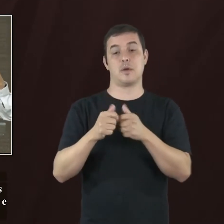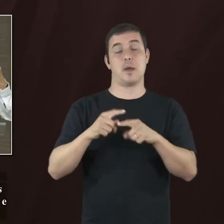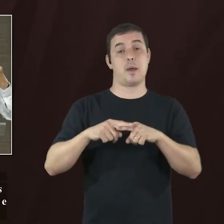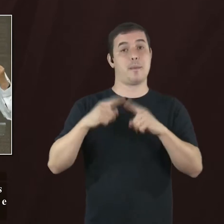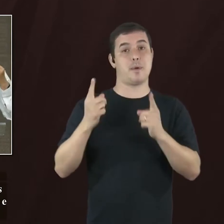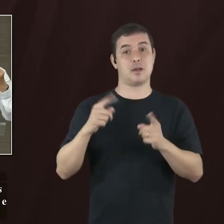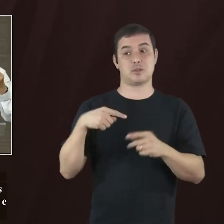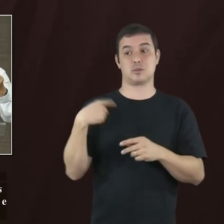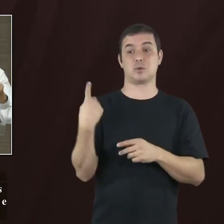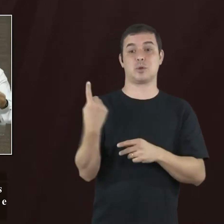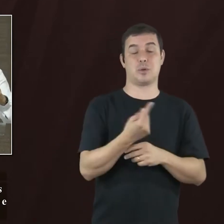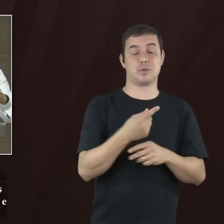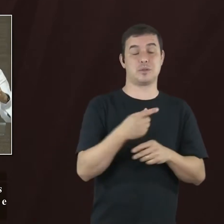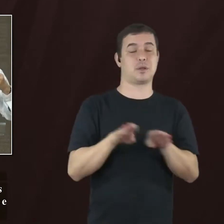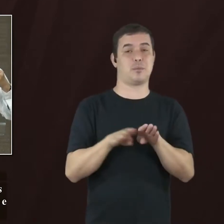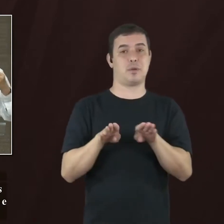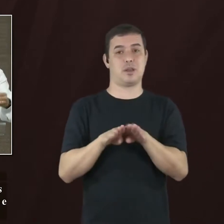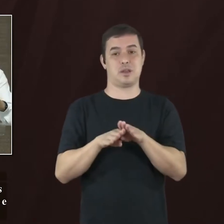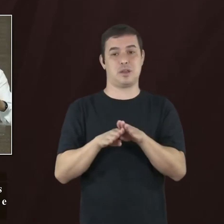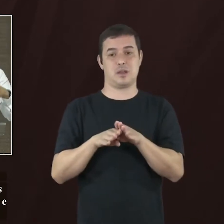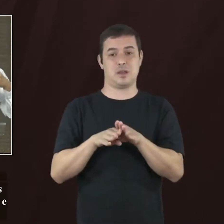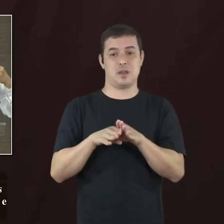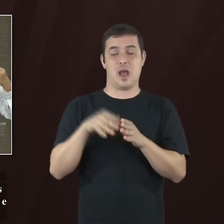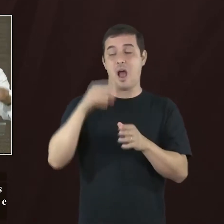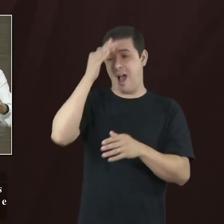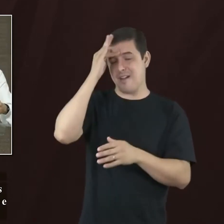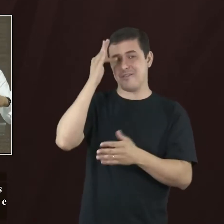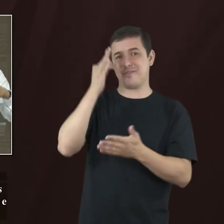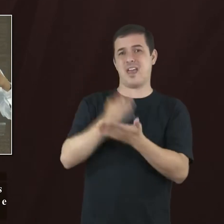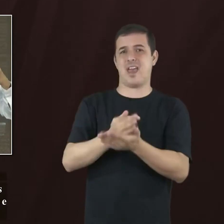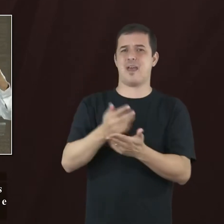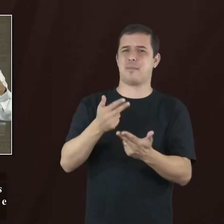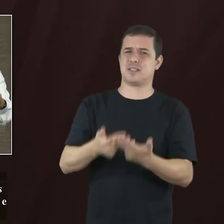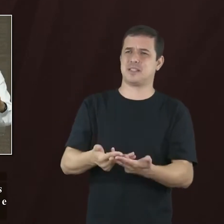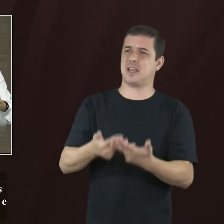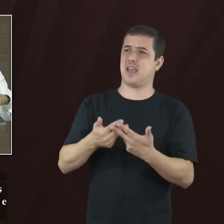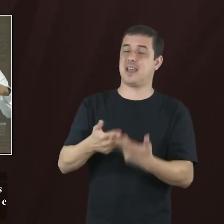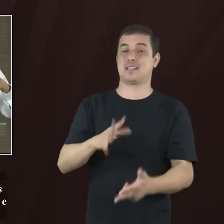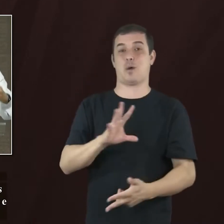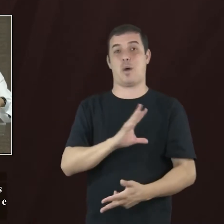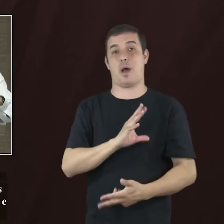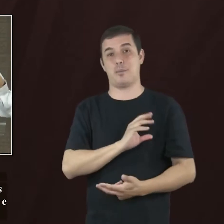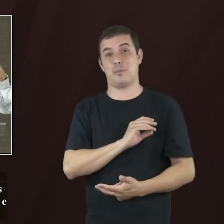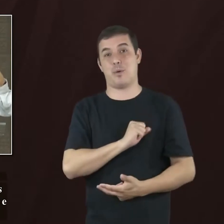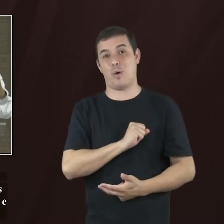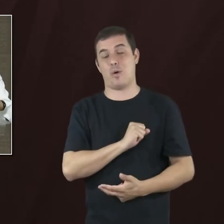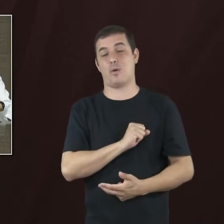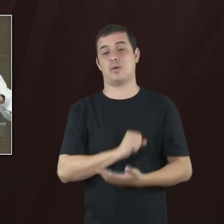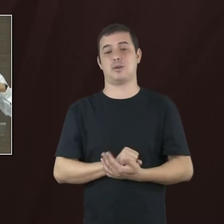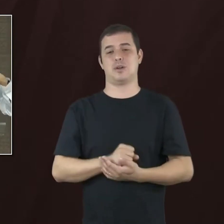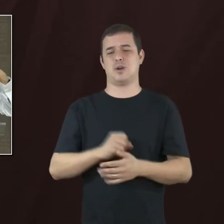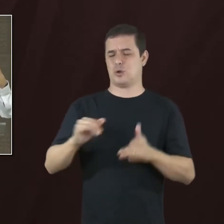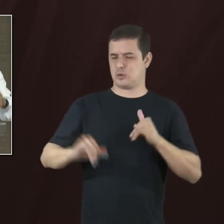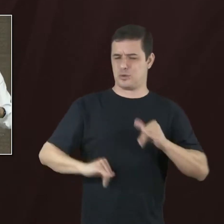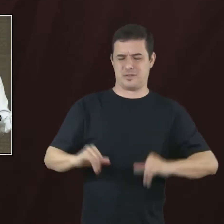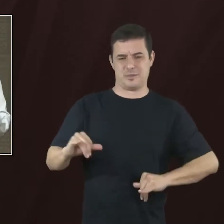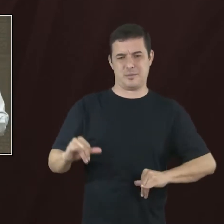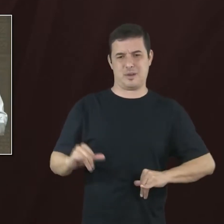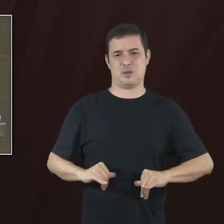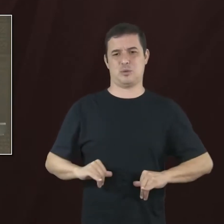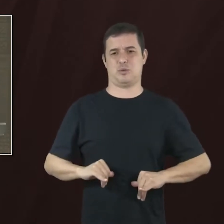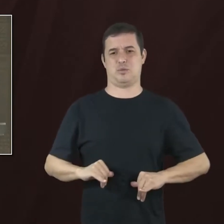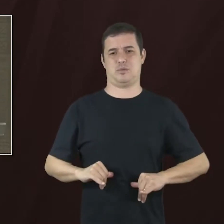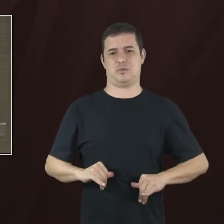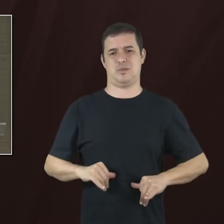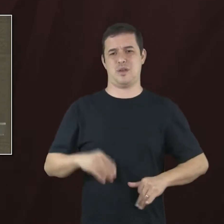nós seguimos de perto o seu procedimento, sua fé, sua longanimidade, né, etc, seus sofrimentos, suas